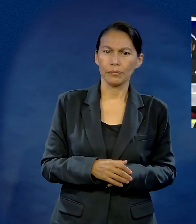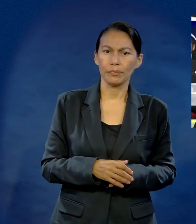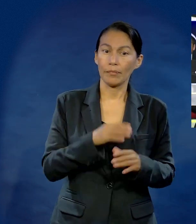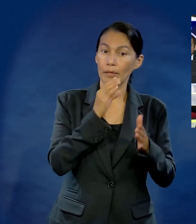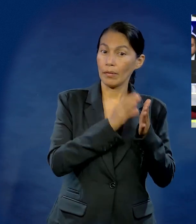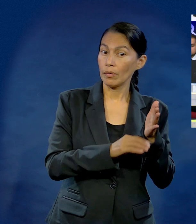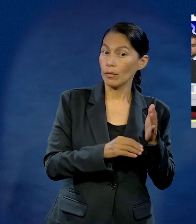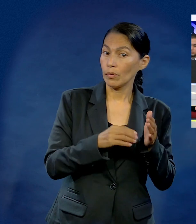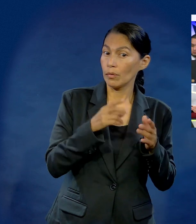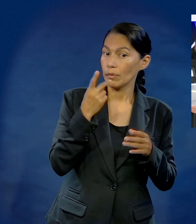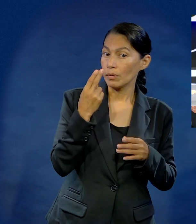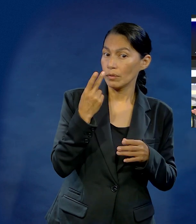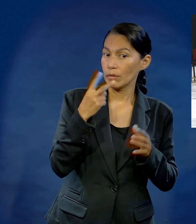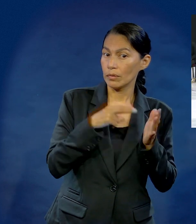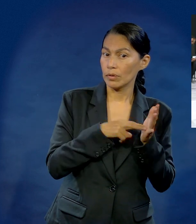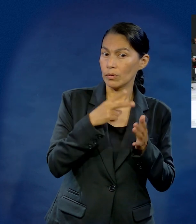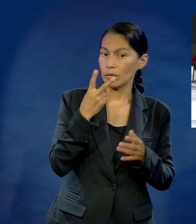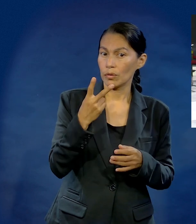con ley.